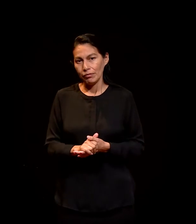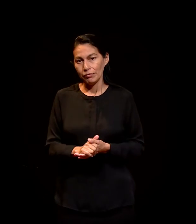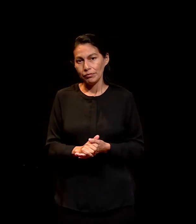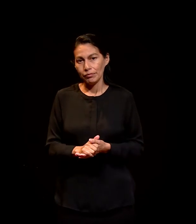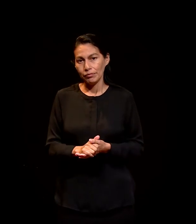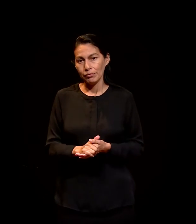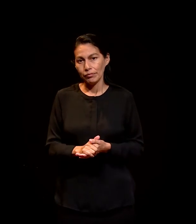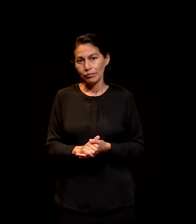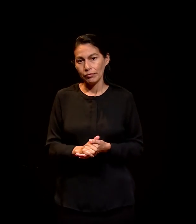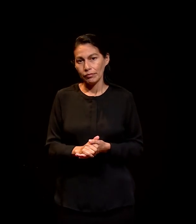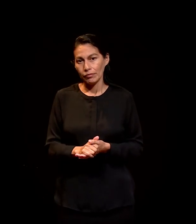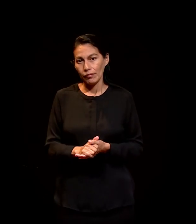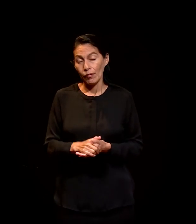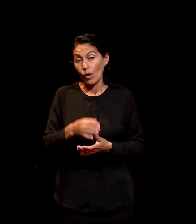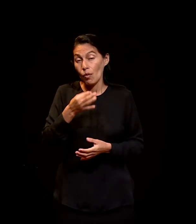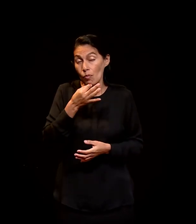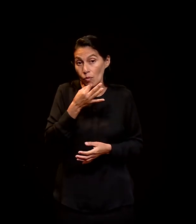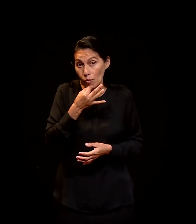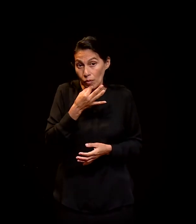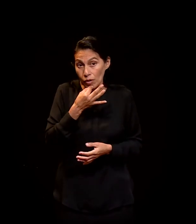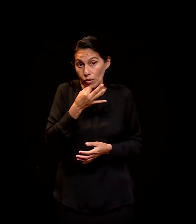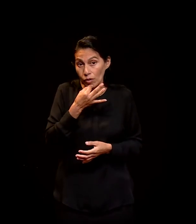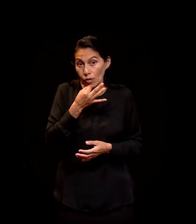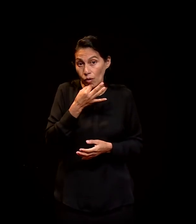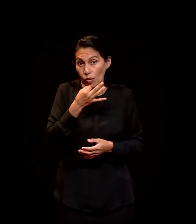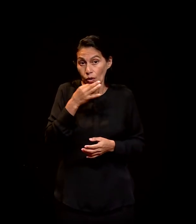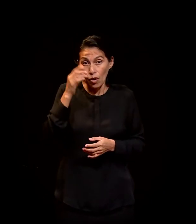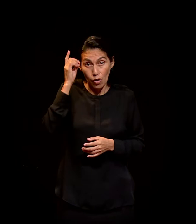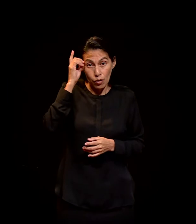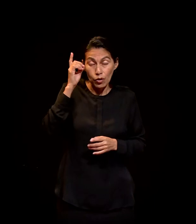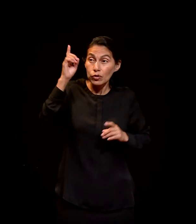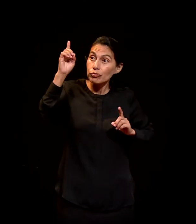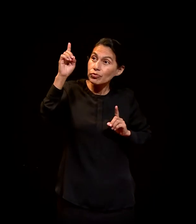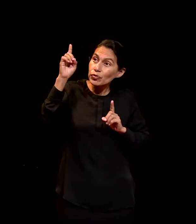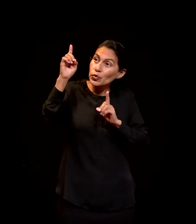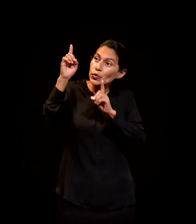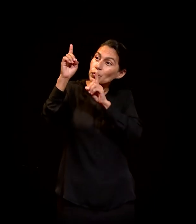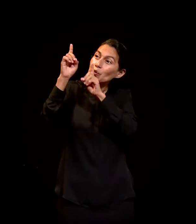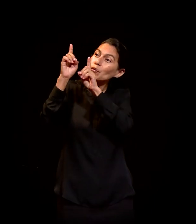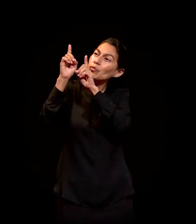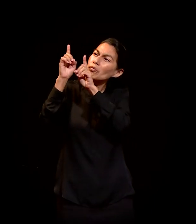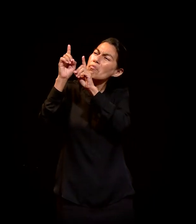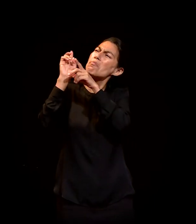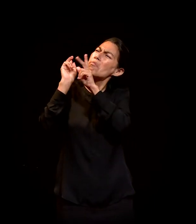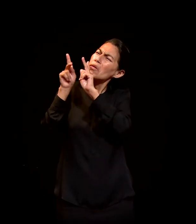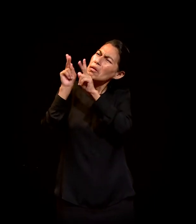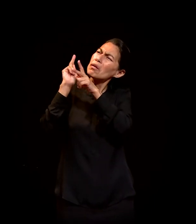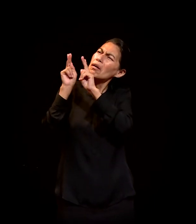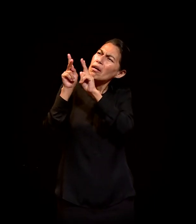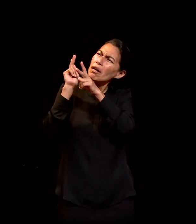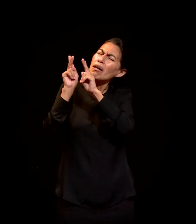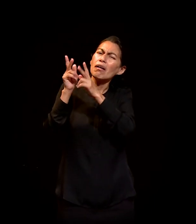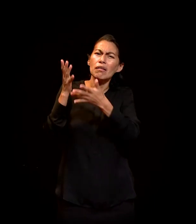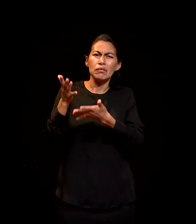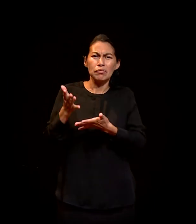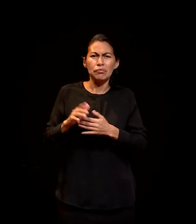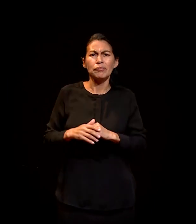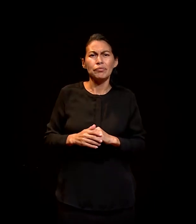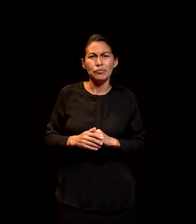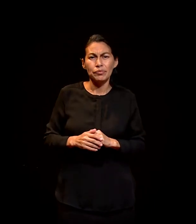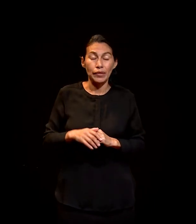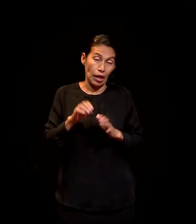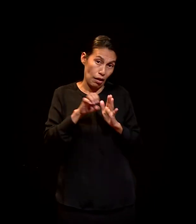en este en el que podemos carlos adiós y contarle pues nuestro